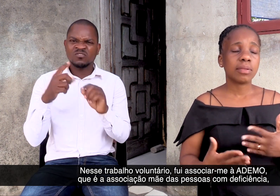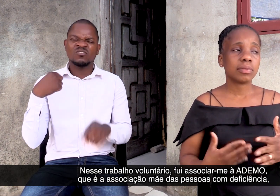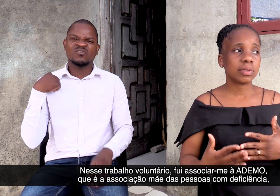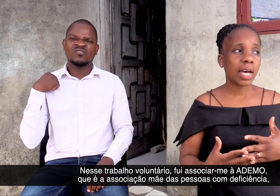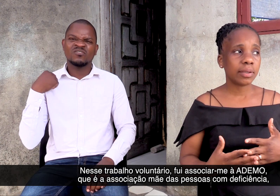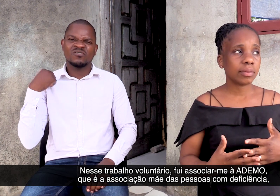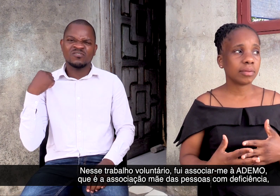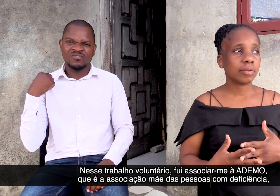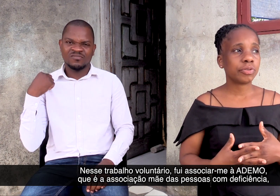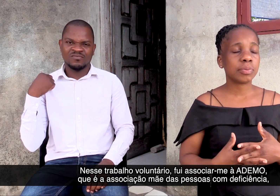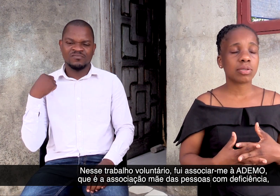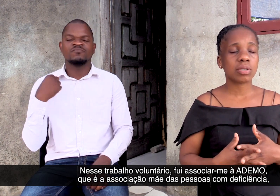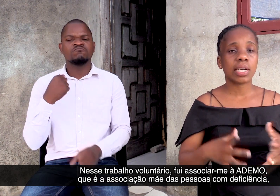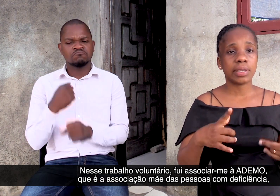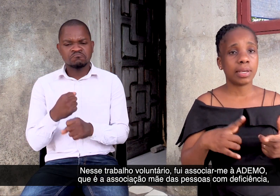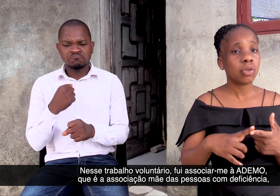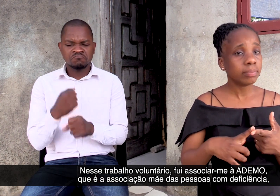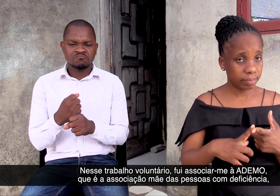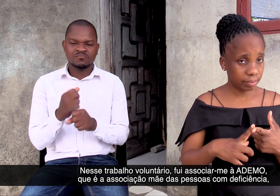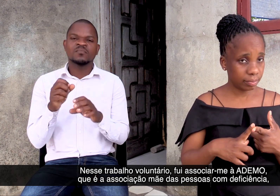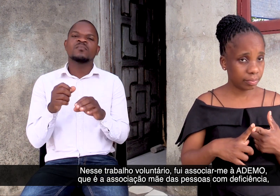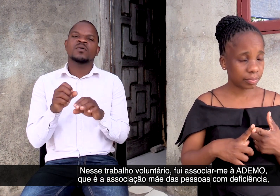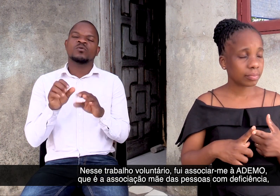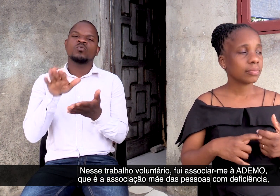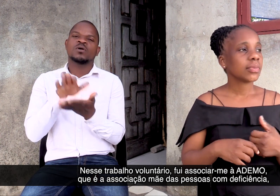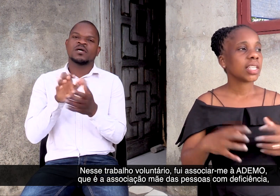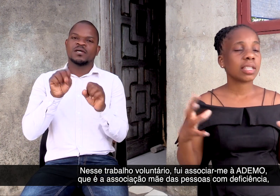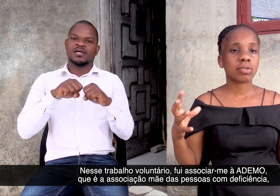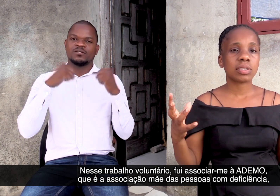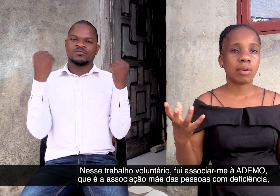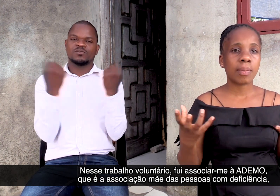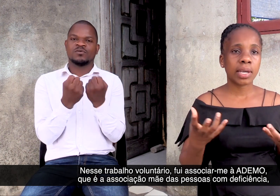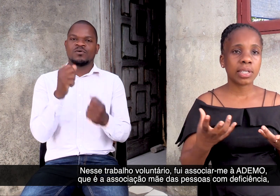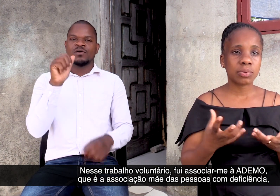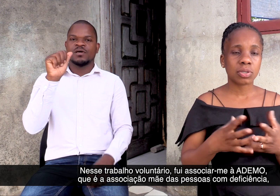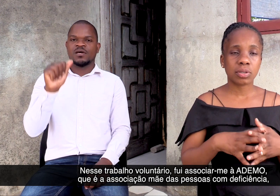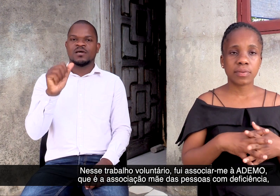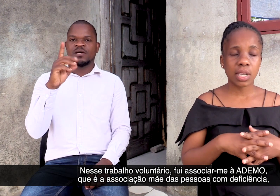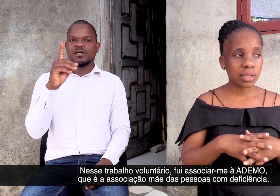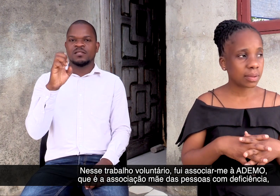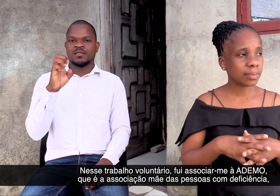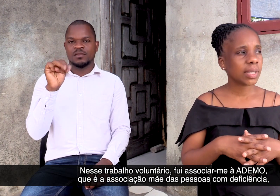Nesse trabalho voluntário, fui me associar à DEMO, que é a Associação Mãe